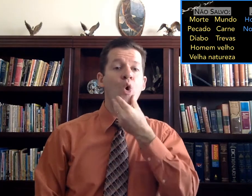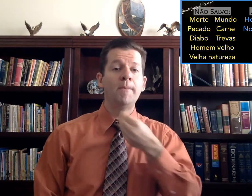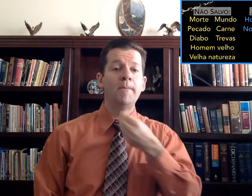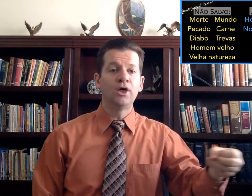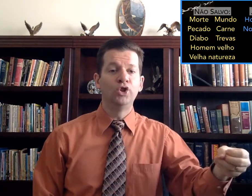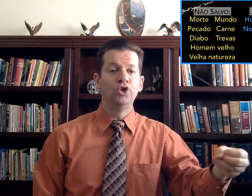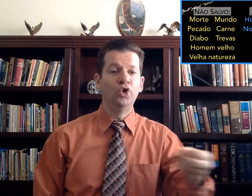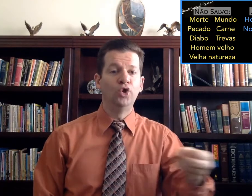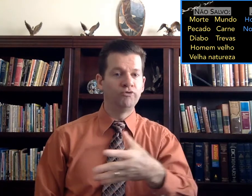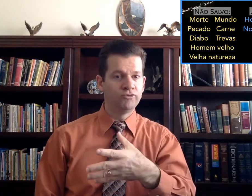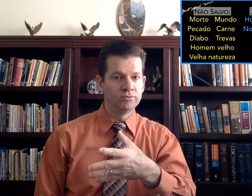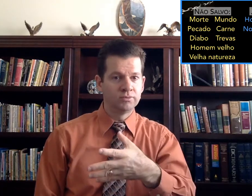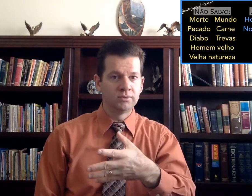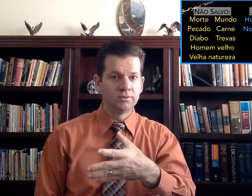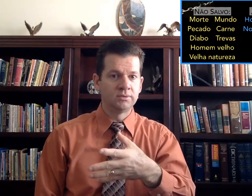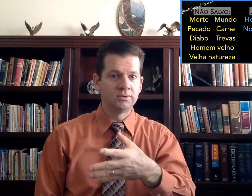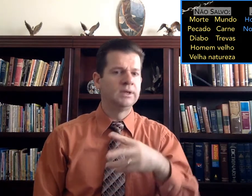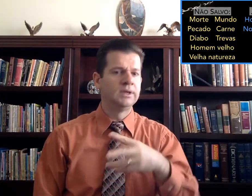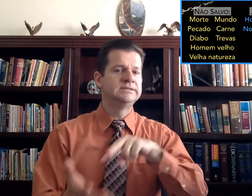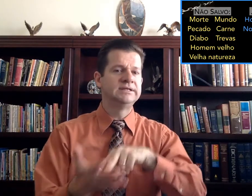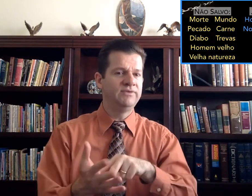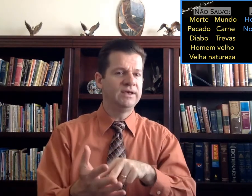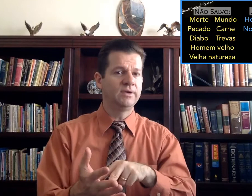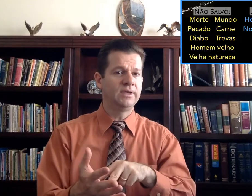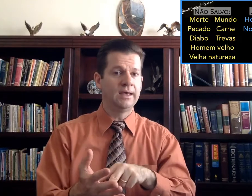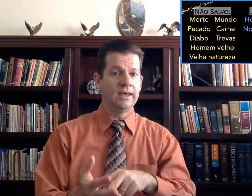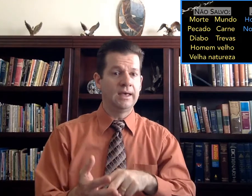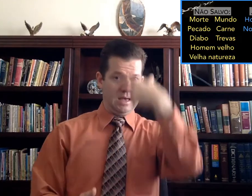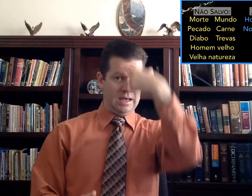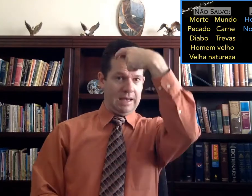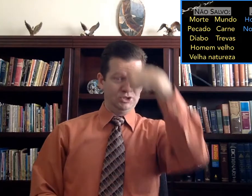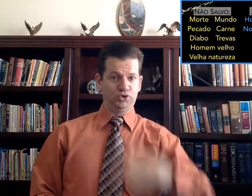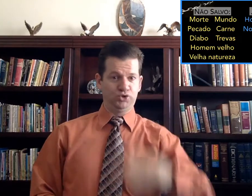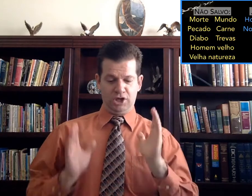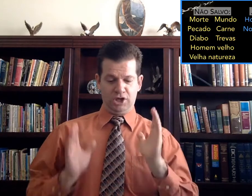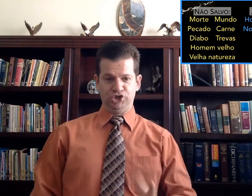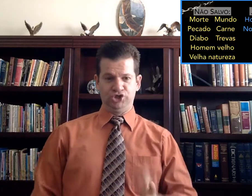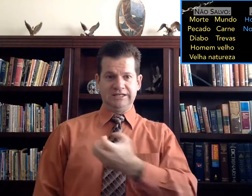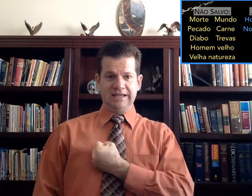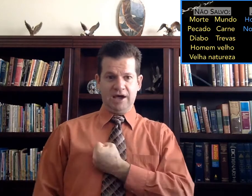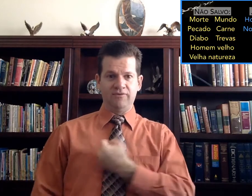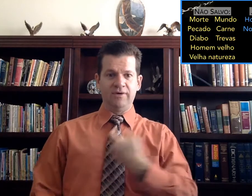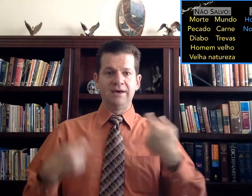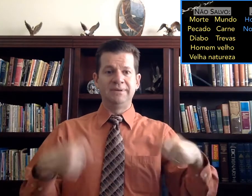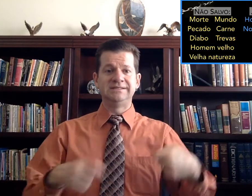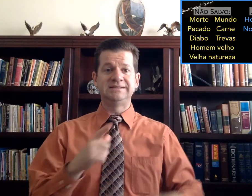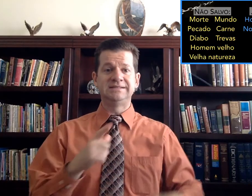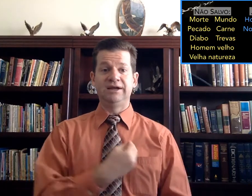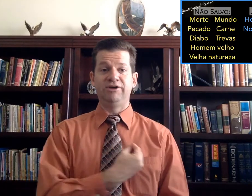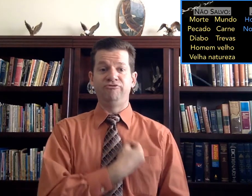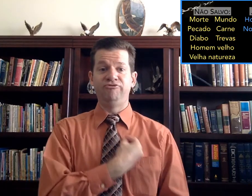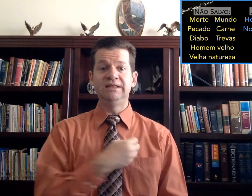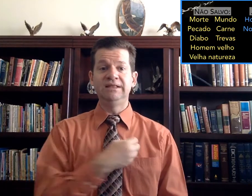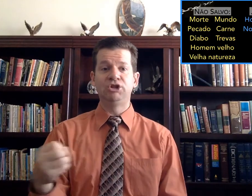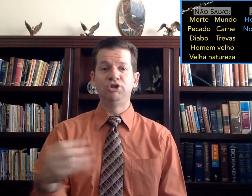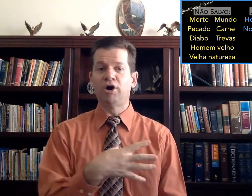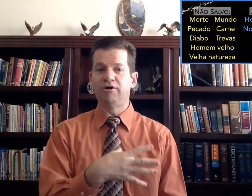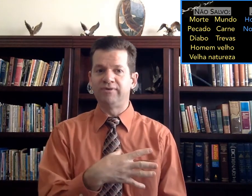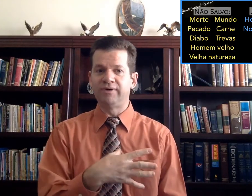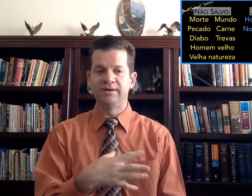homem novo significa o quê? A pessoa já salva precisa ter vida nova.